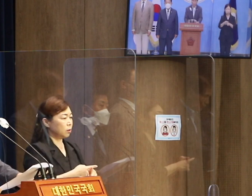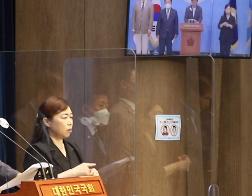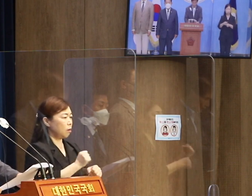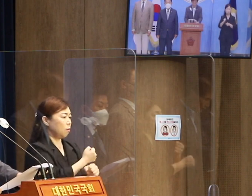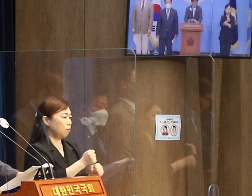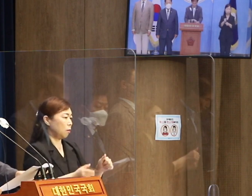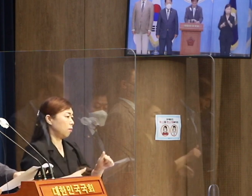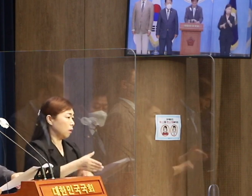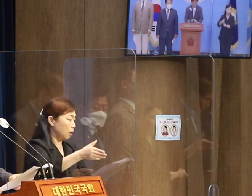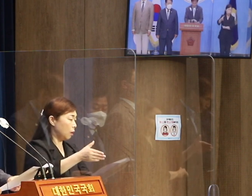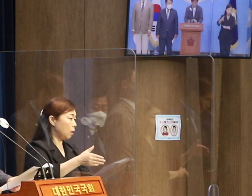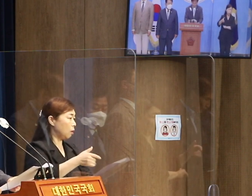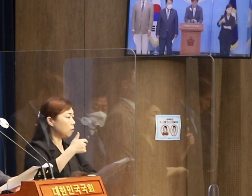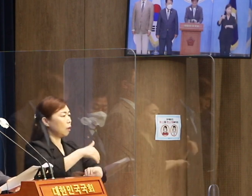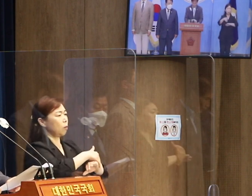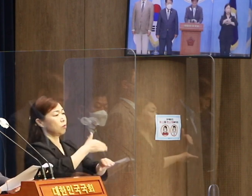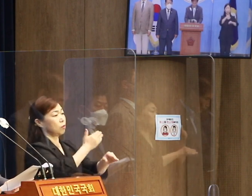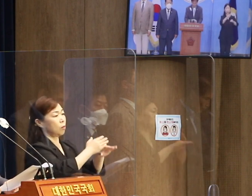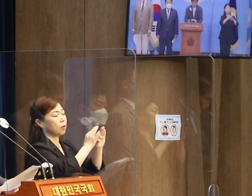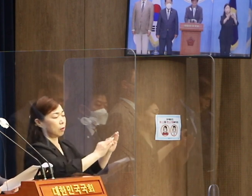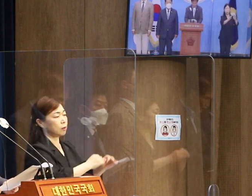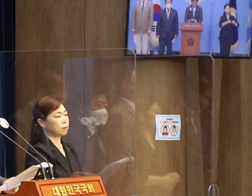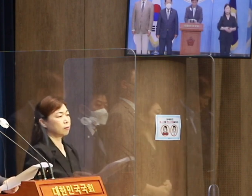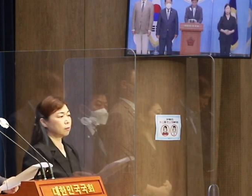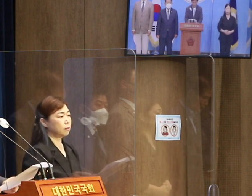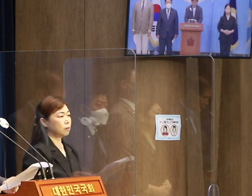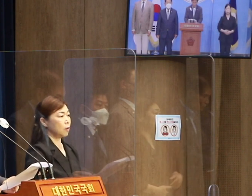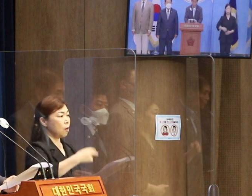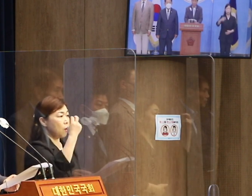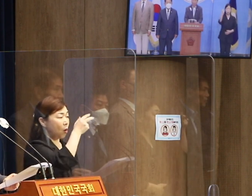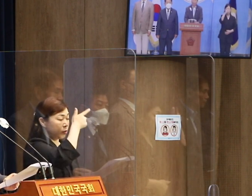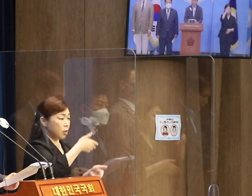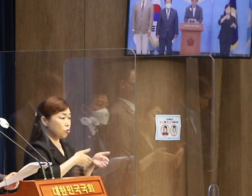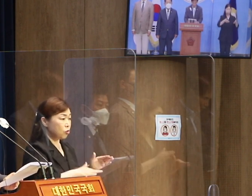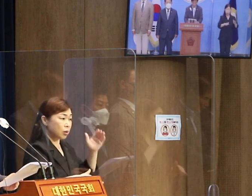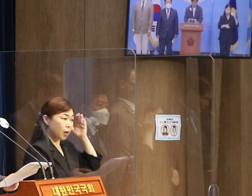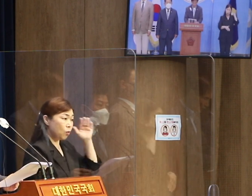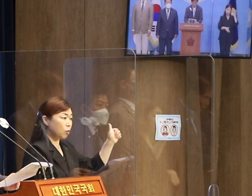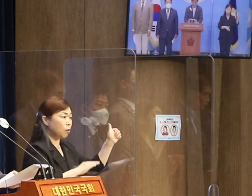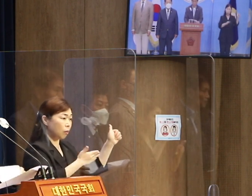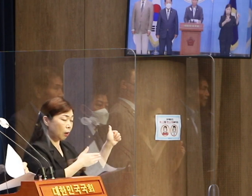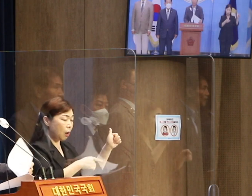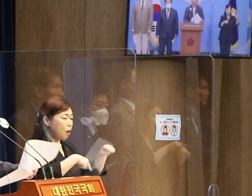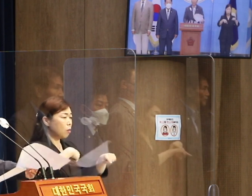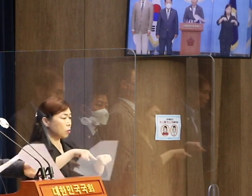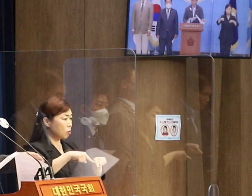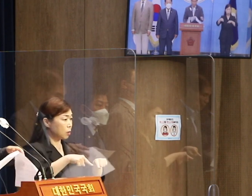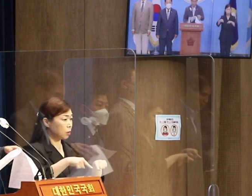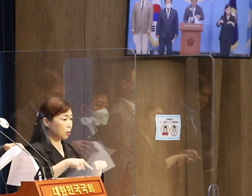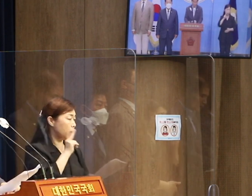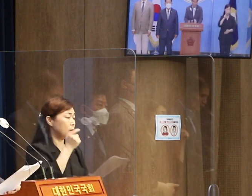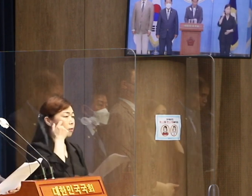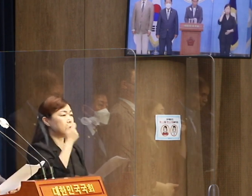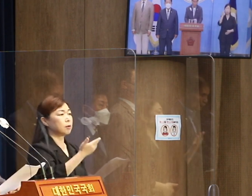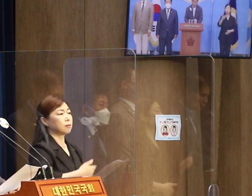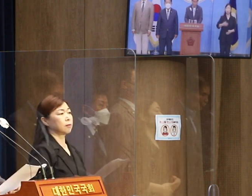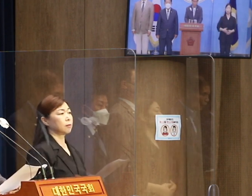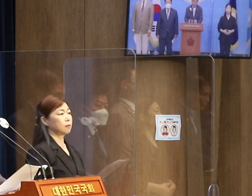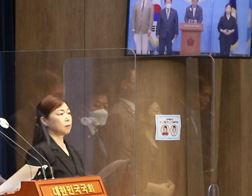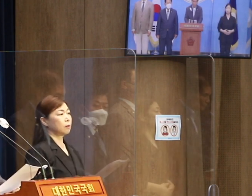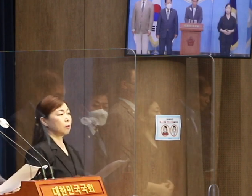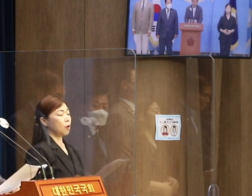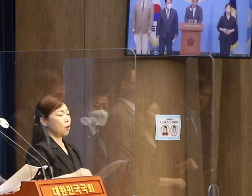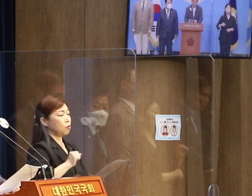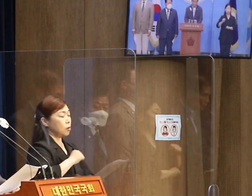하고 있습니다. 검찰 출신 대통령이 되니 정치마저 검찰처럼 하는 것입니다.